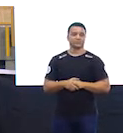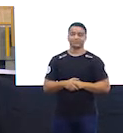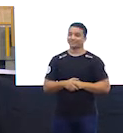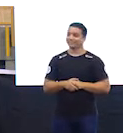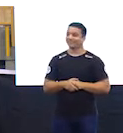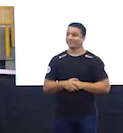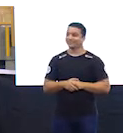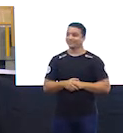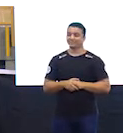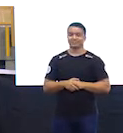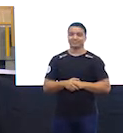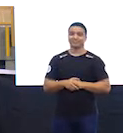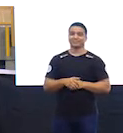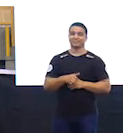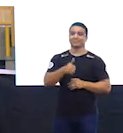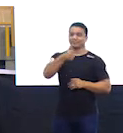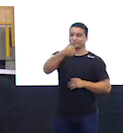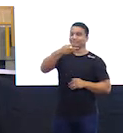Quanto?